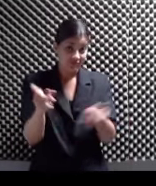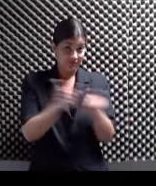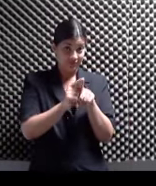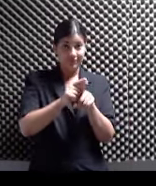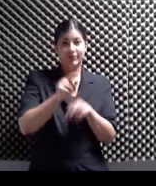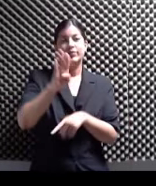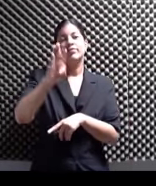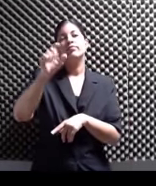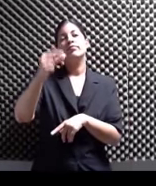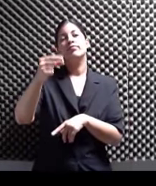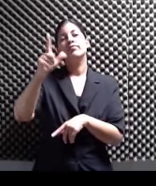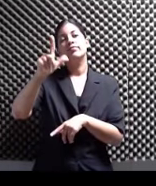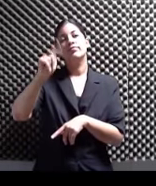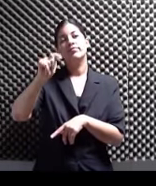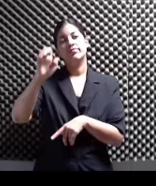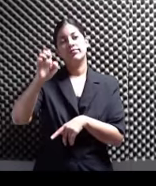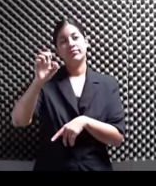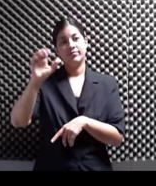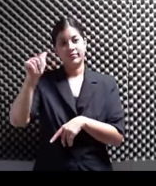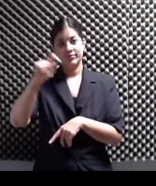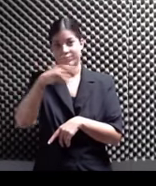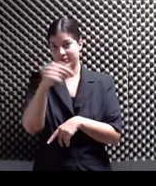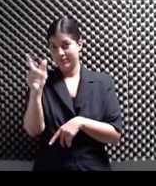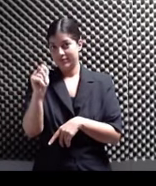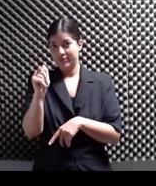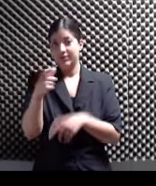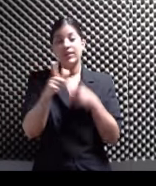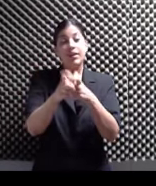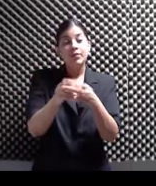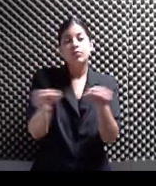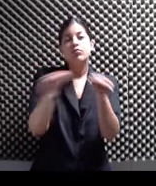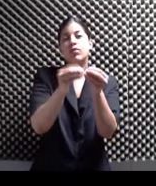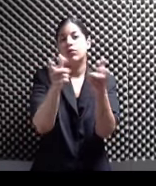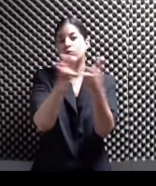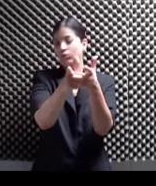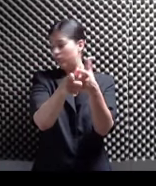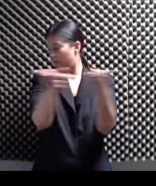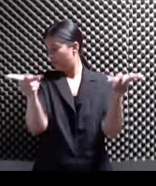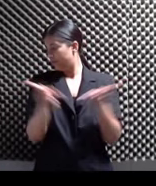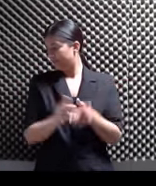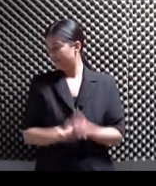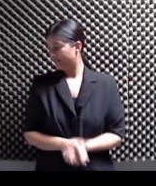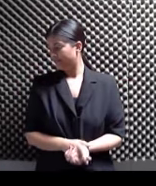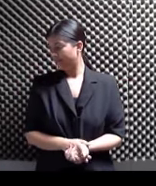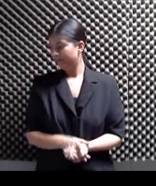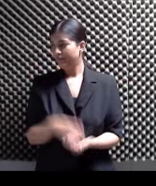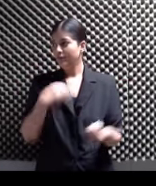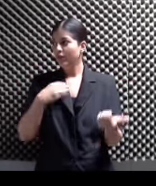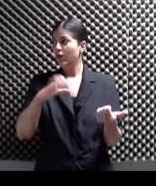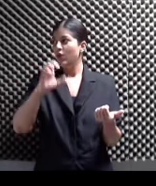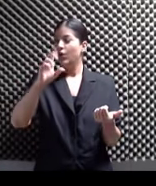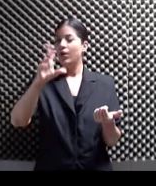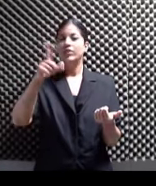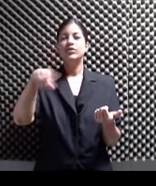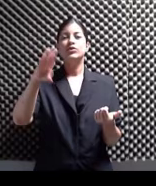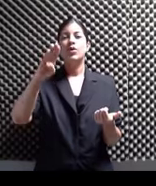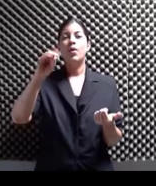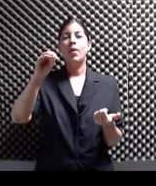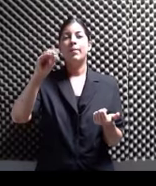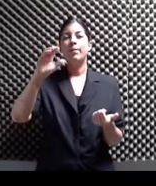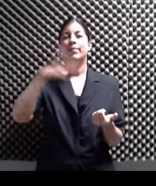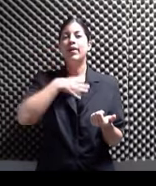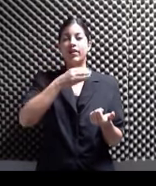sabor. Y también 4G LTE de AT&T. Más rápido en más lugares. Cuarzo Blanco Inc. presenta a Luz María